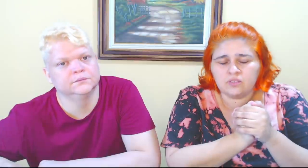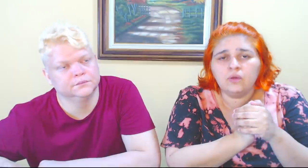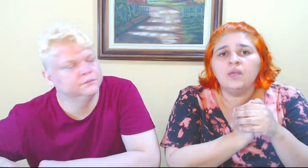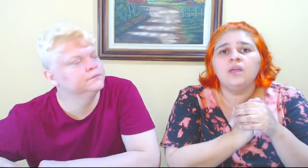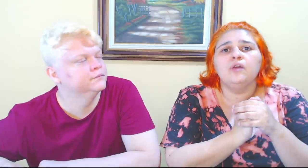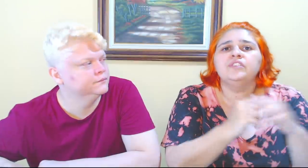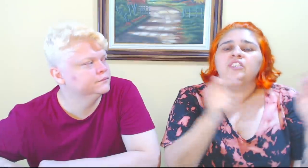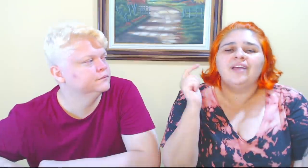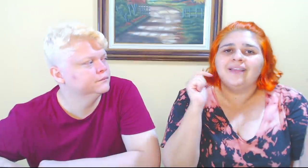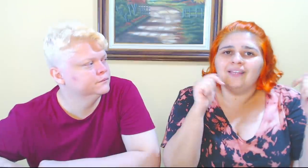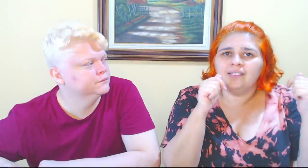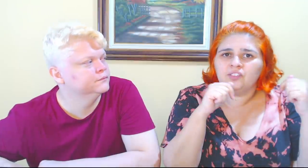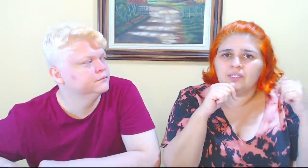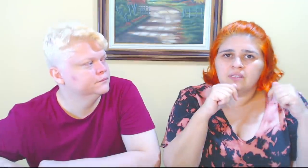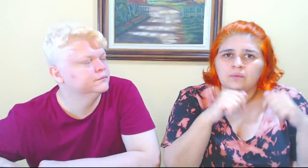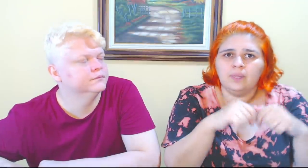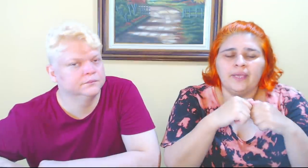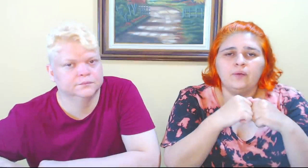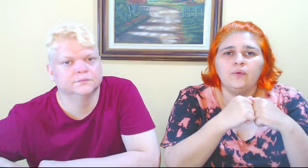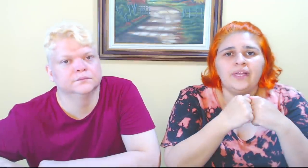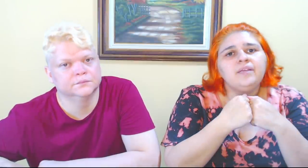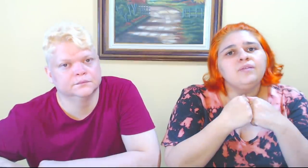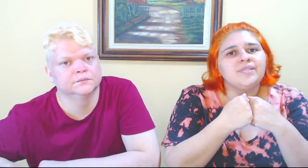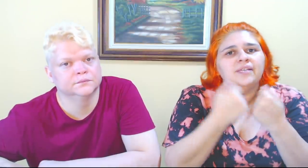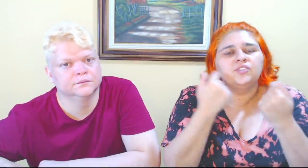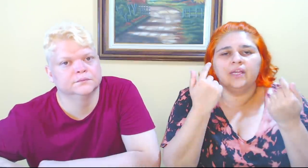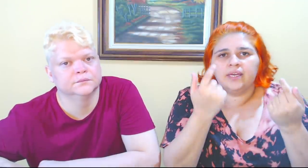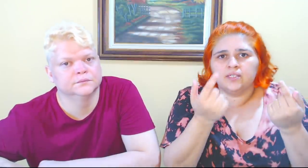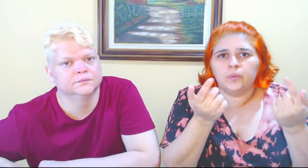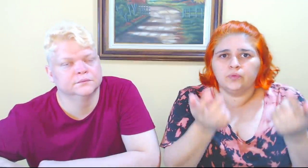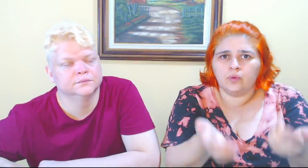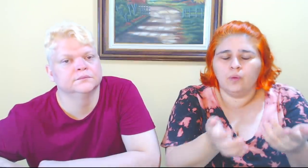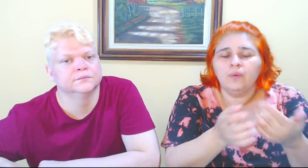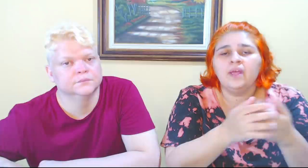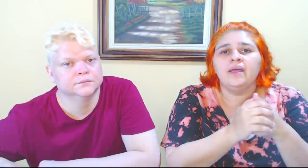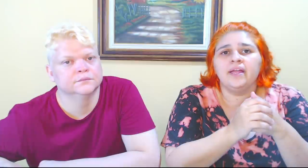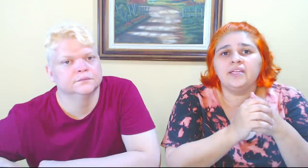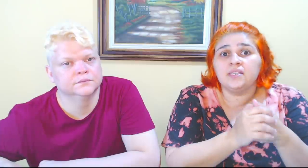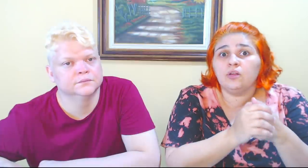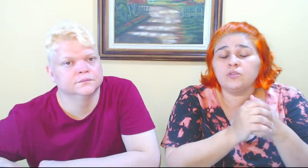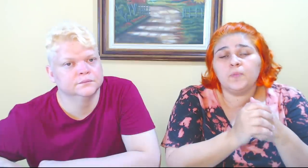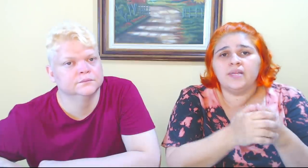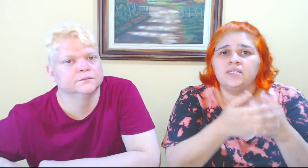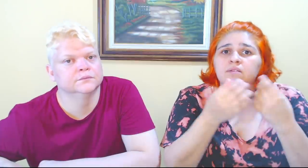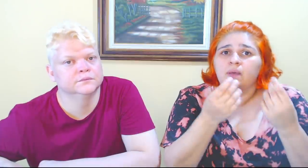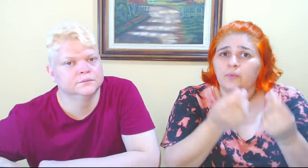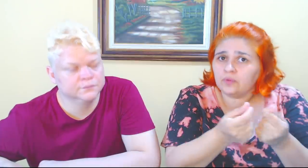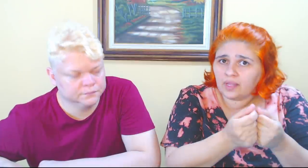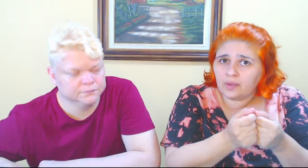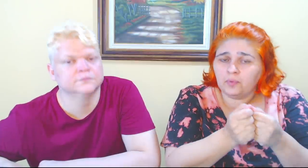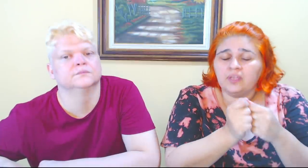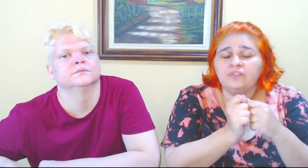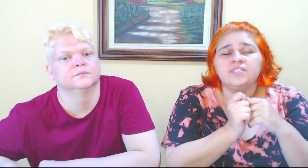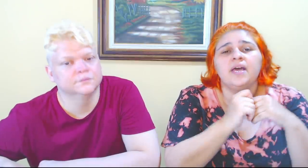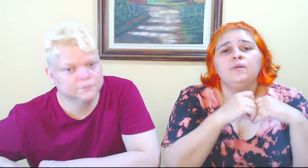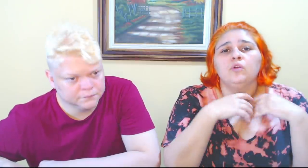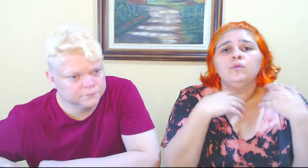Eu vou deixar aqui na descrição também O link do site da ingresso.com Eles são nossos parceiros há muito tempo E fizeram todo um